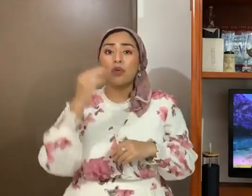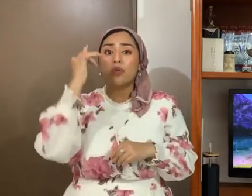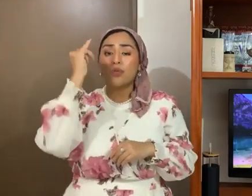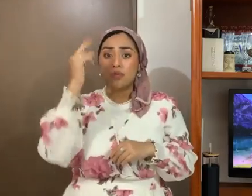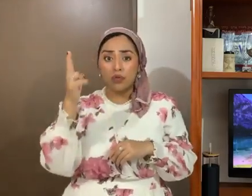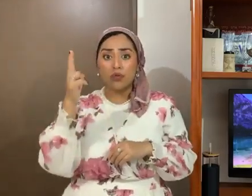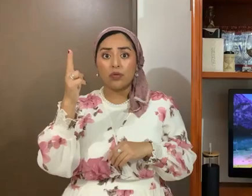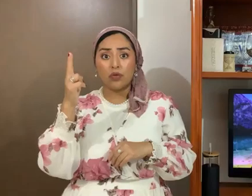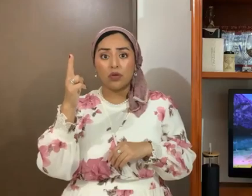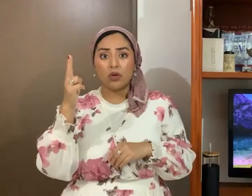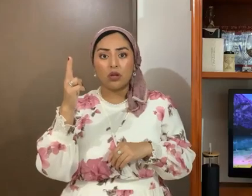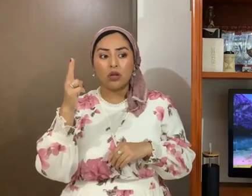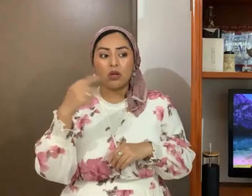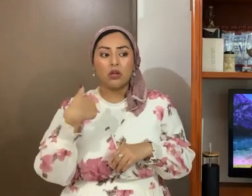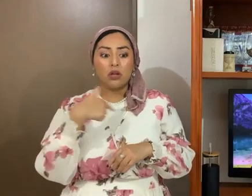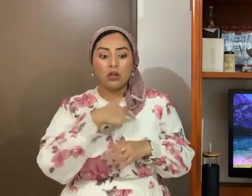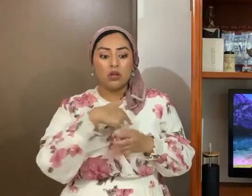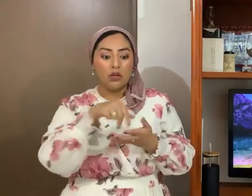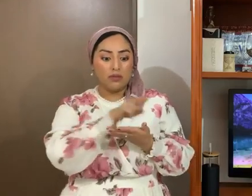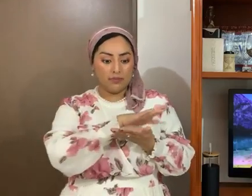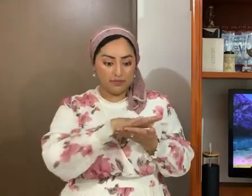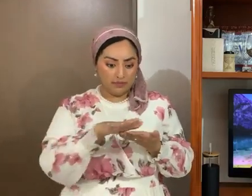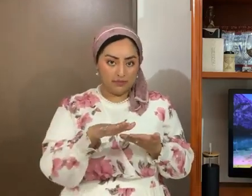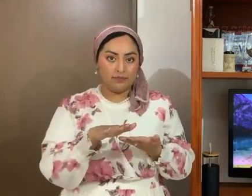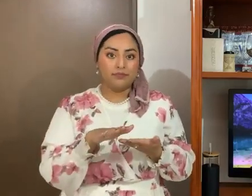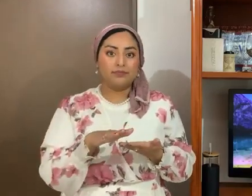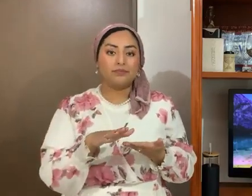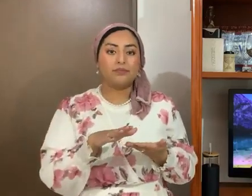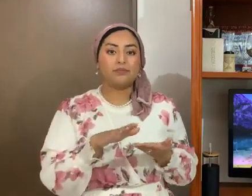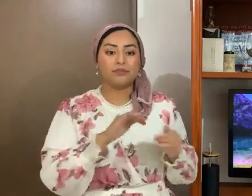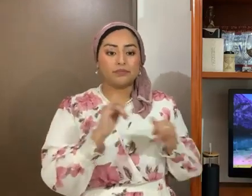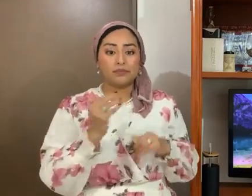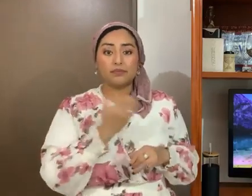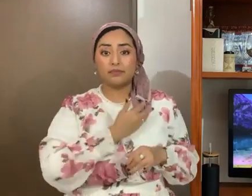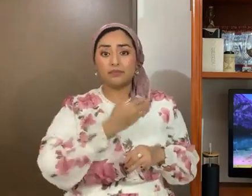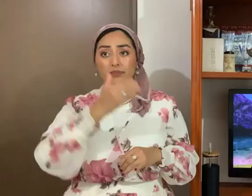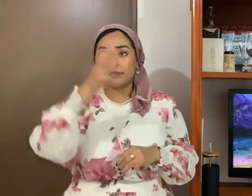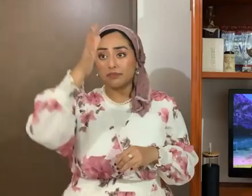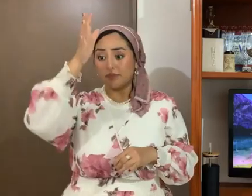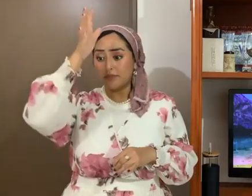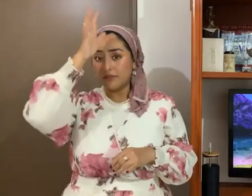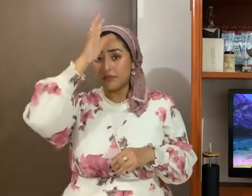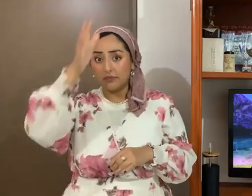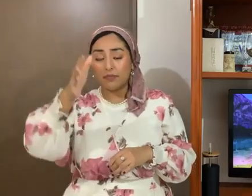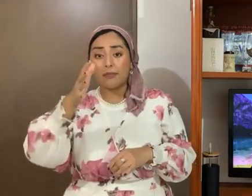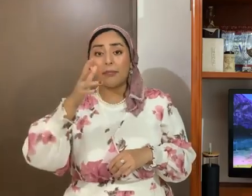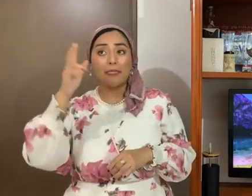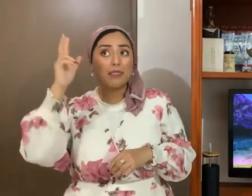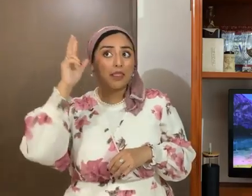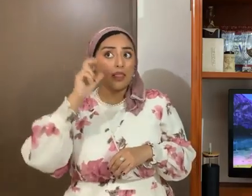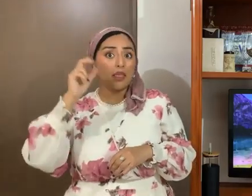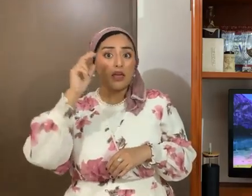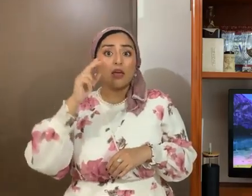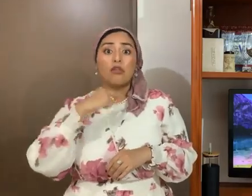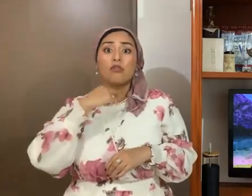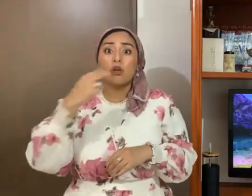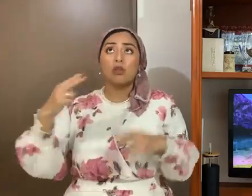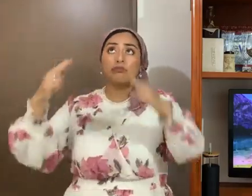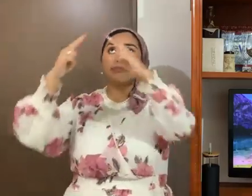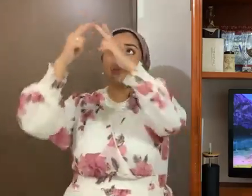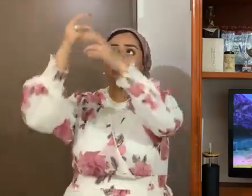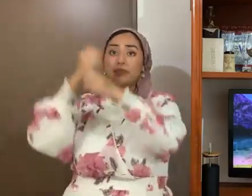Yahweh. ¿Estamos santificados como lo tuvieron que hacer nuestros padres para poder escuchar la voz en el monte y recibir la